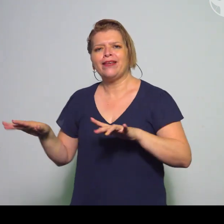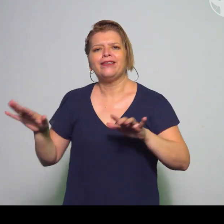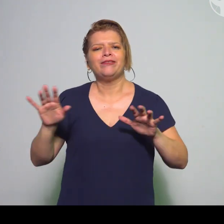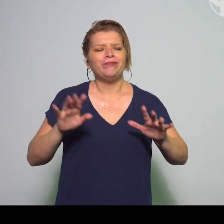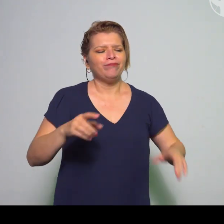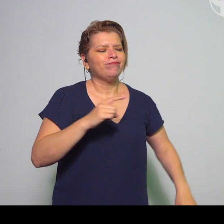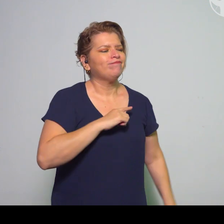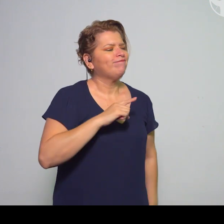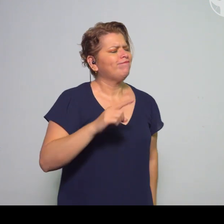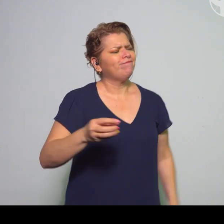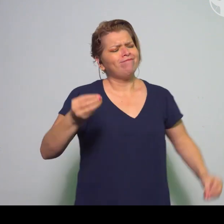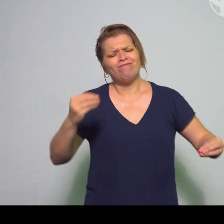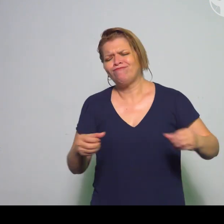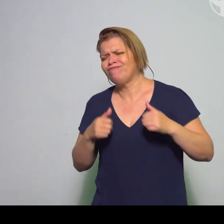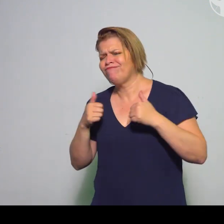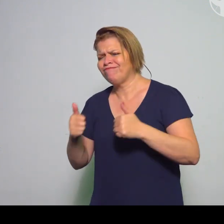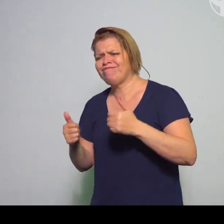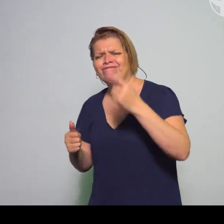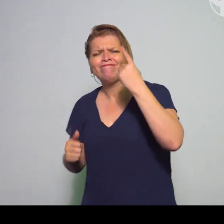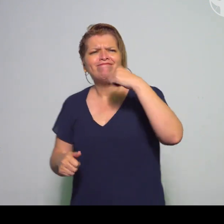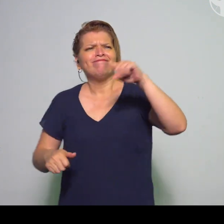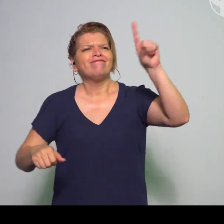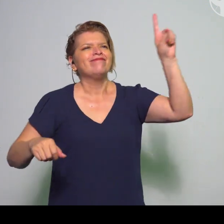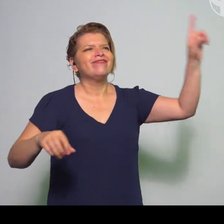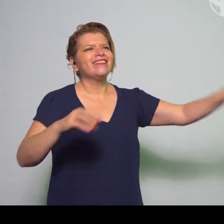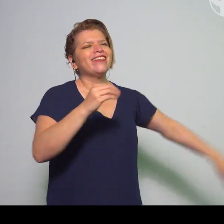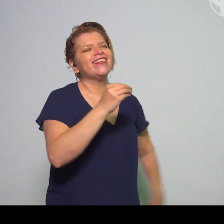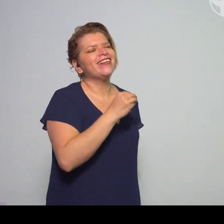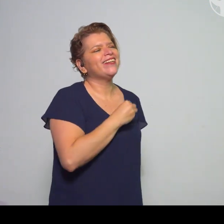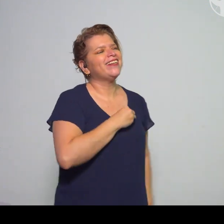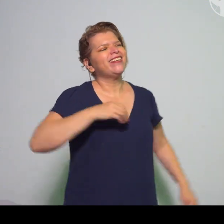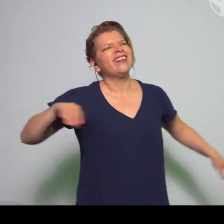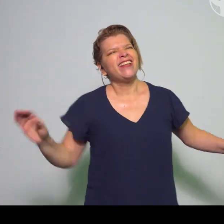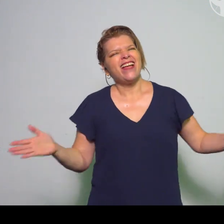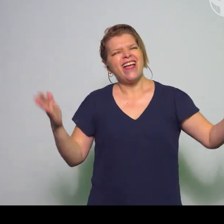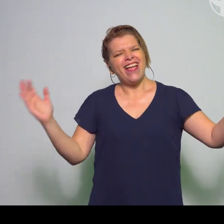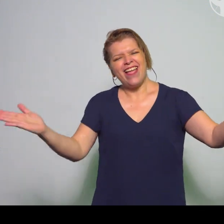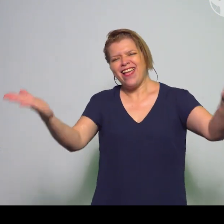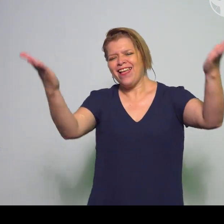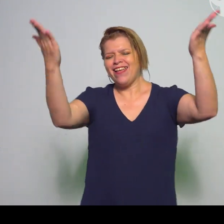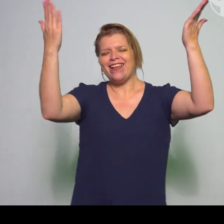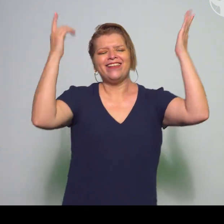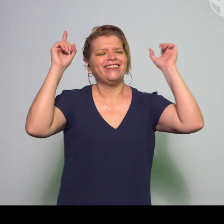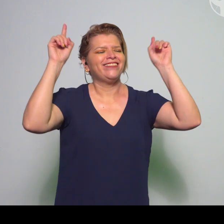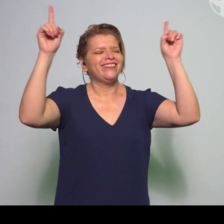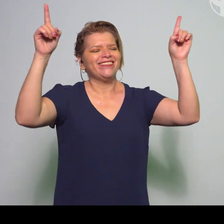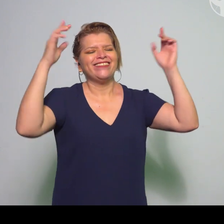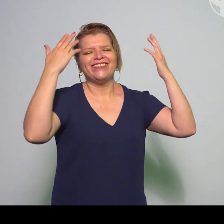Tú eres bueno, Señor, y queremos alabarte y exaltarte. Vamos con las palmas acá.